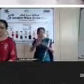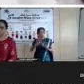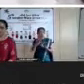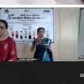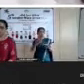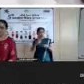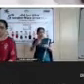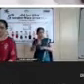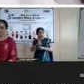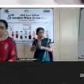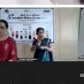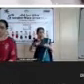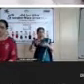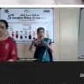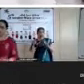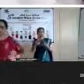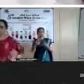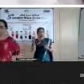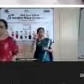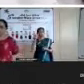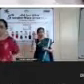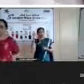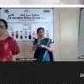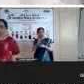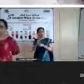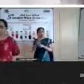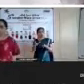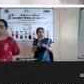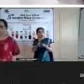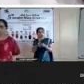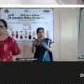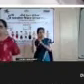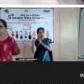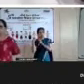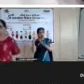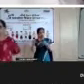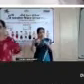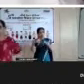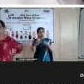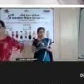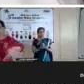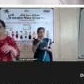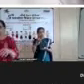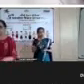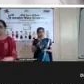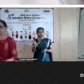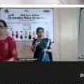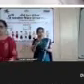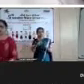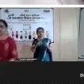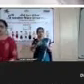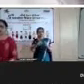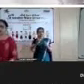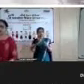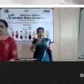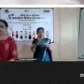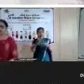में परामर्श प्रदान करने में महत्वपूर्ण भूमिका का निर्वहन करना चाहिए। मैं एक बार फिर से DEPWD